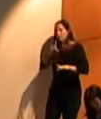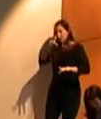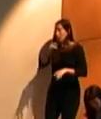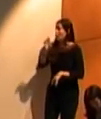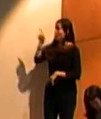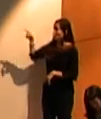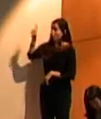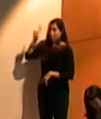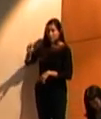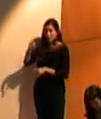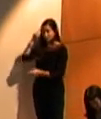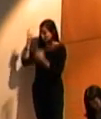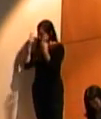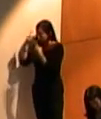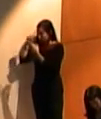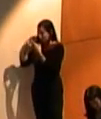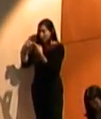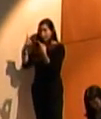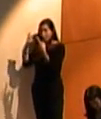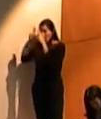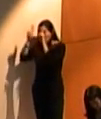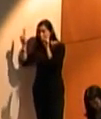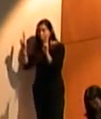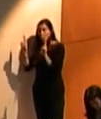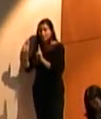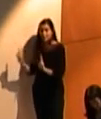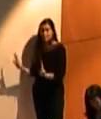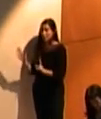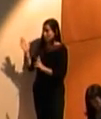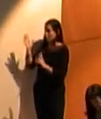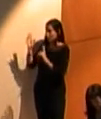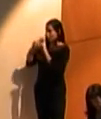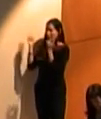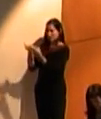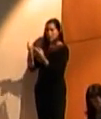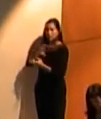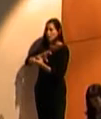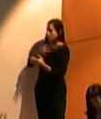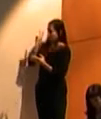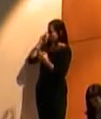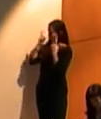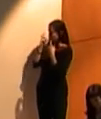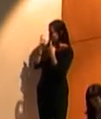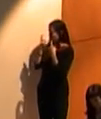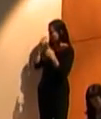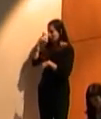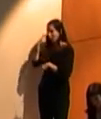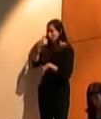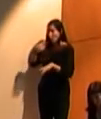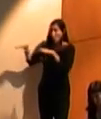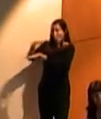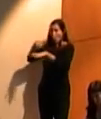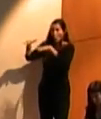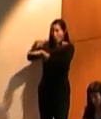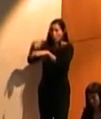universel. Et ils ont travaillé en fait sur comment venir apaiser l'espace des gares, qui est aujourd'hui quand même des lieux, pour